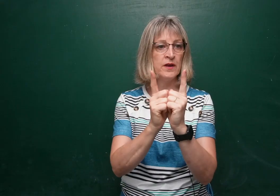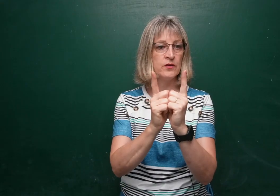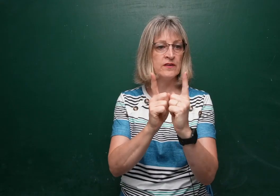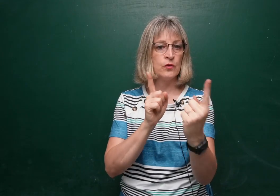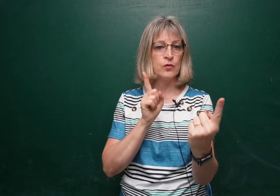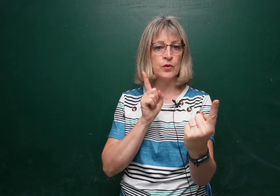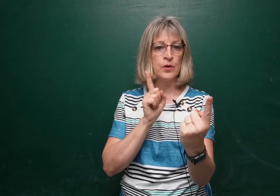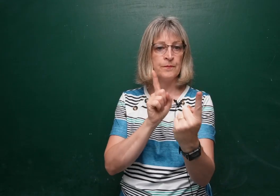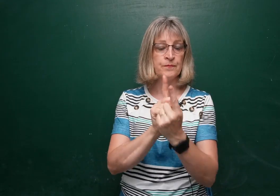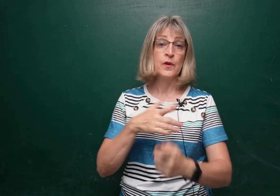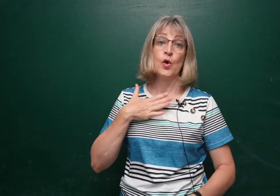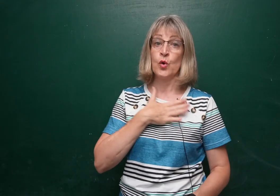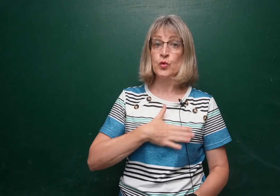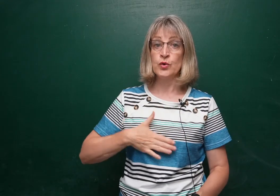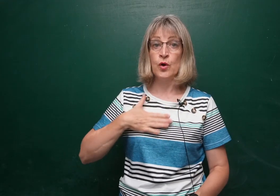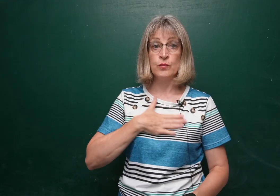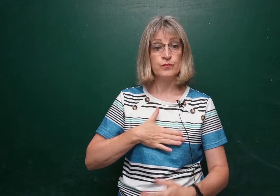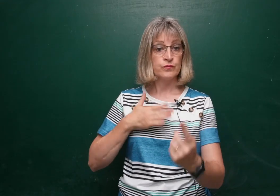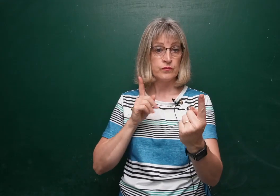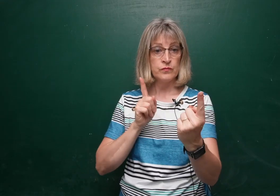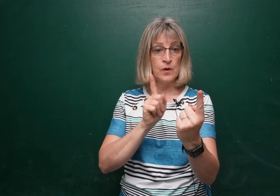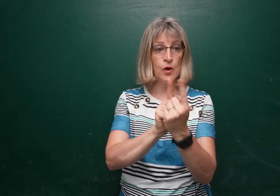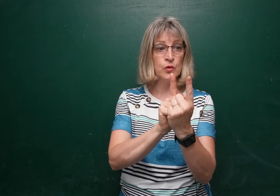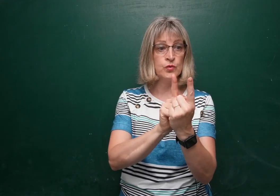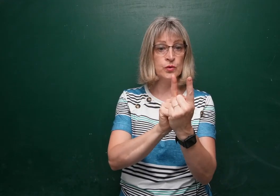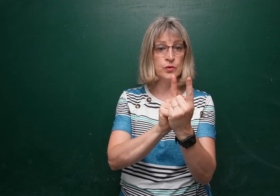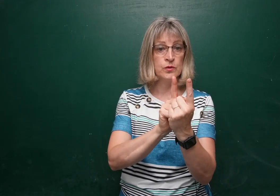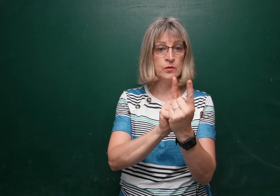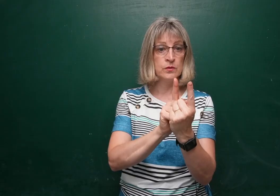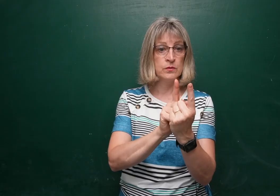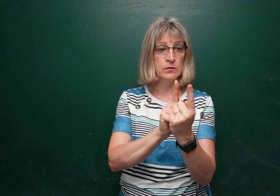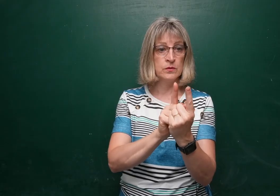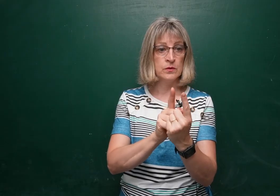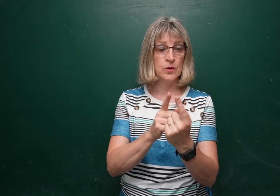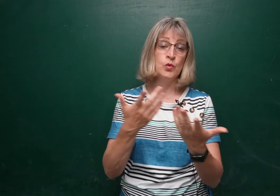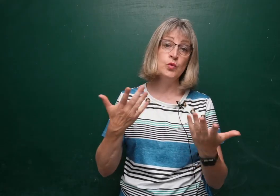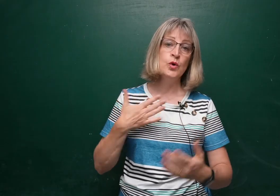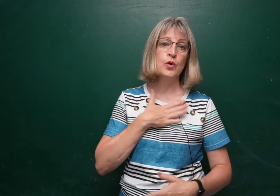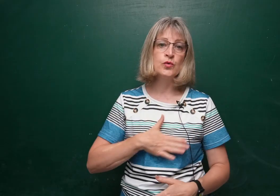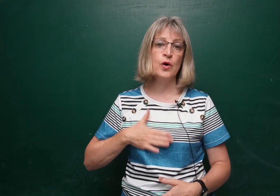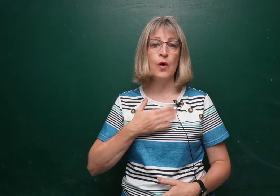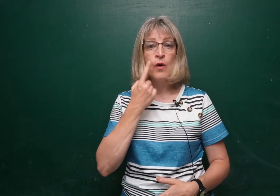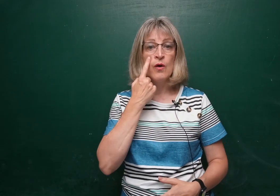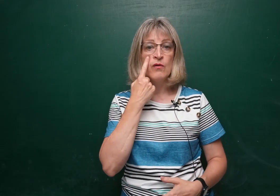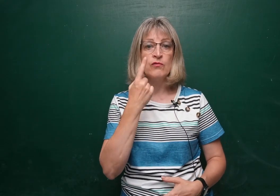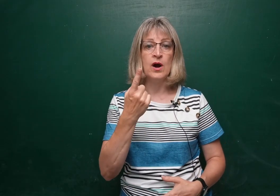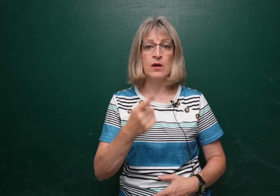qui se rencontrent. Content, rencontre. Ou content, voir.